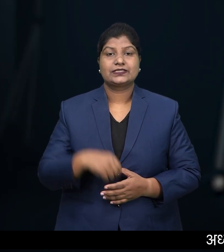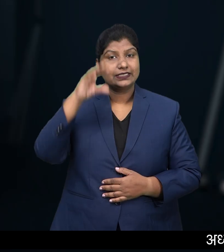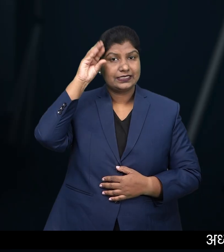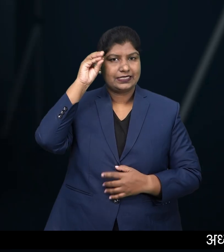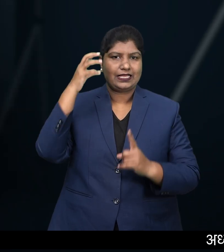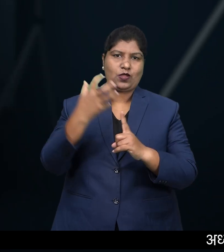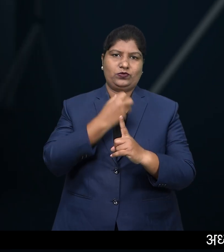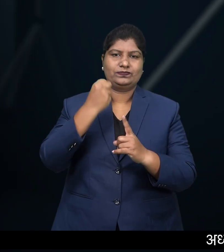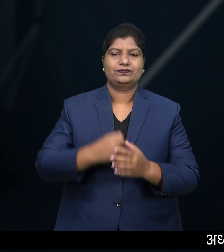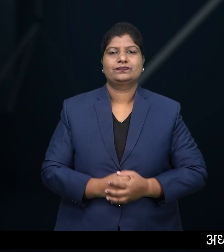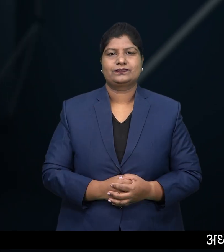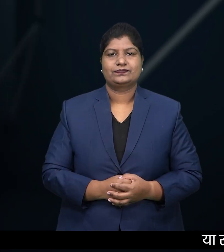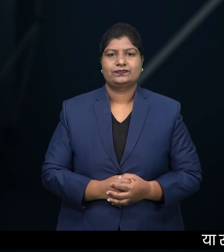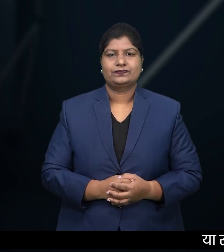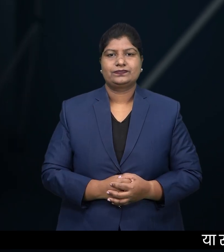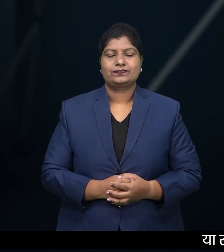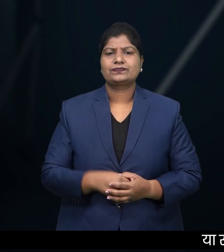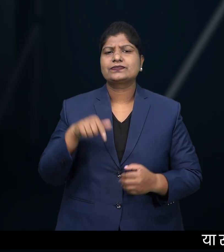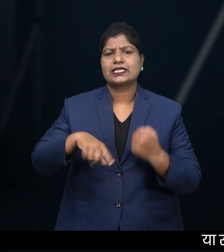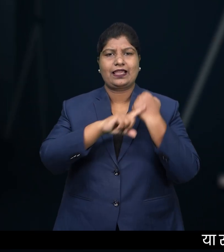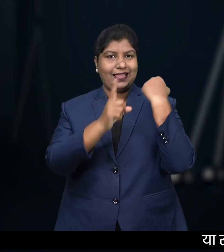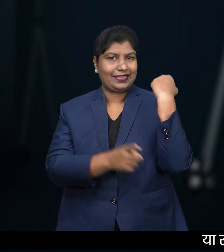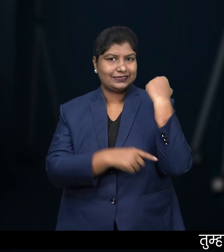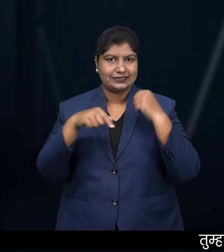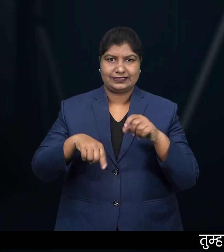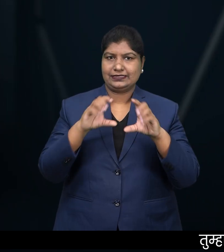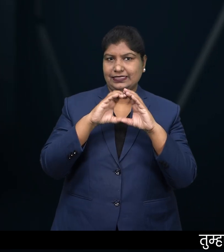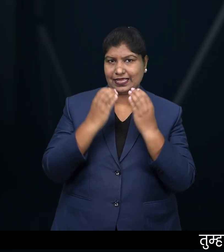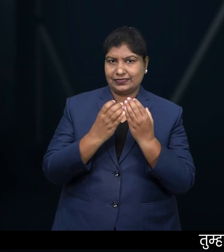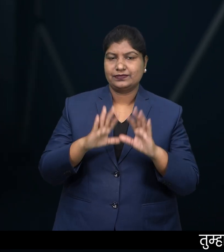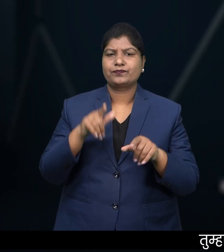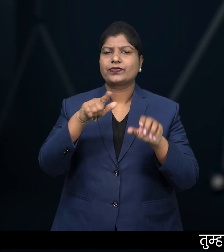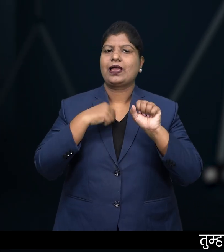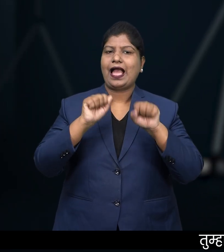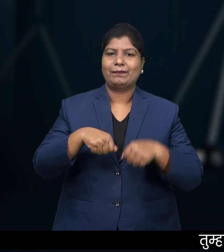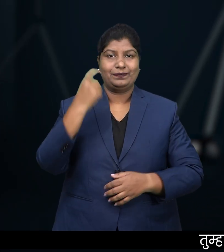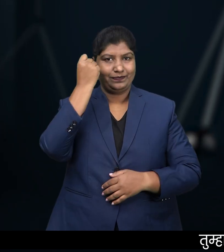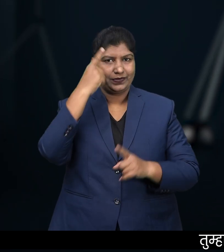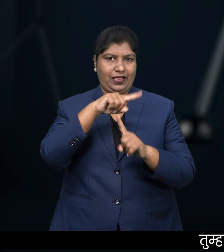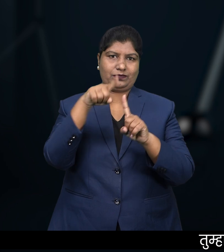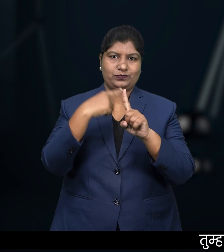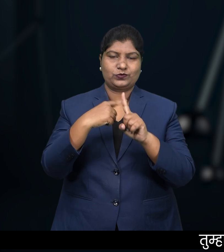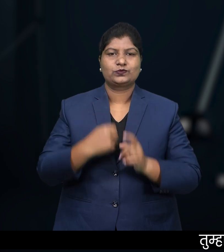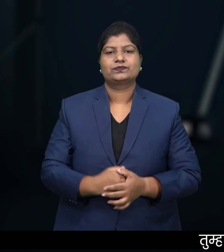अध्ययन निष्पत्ती। या सत्राच्या शेवटी तुम्हाला हे समजेल,